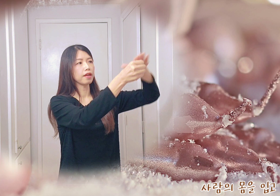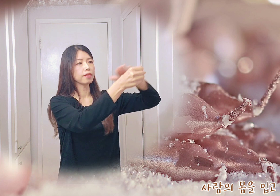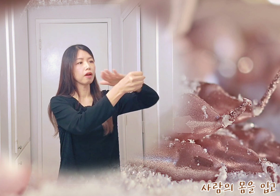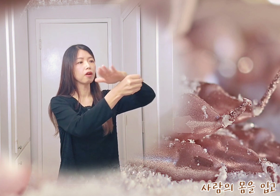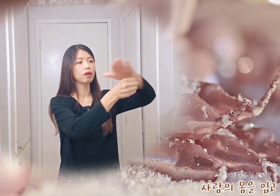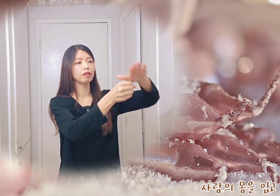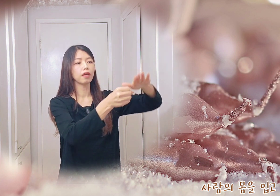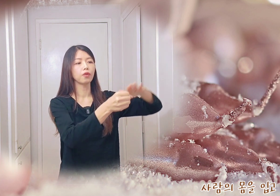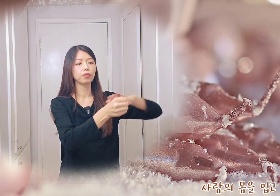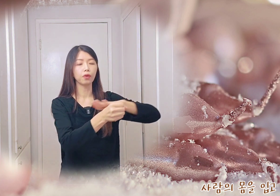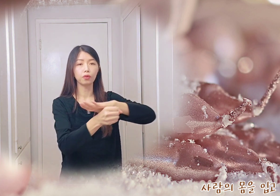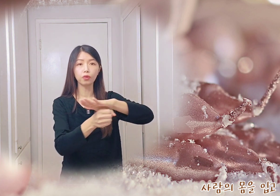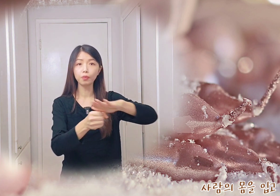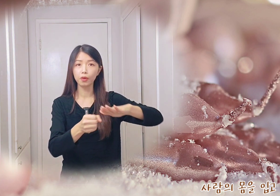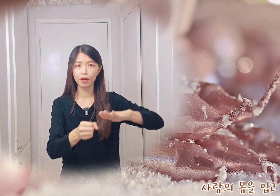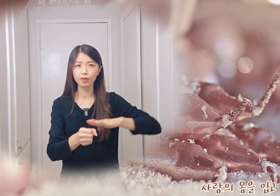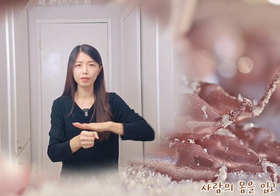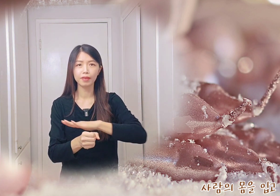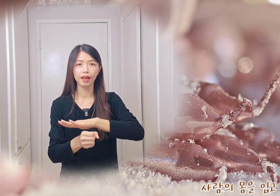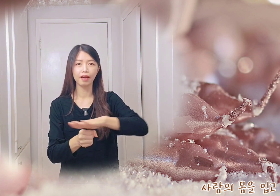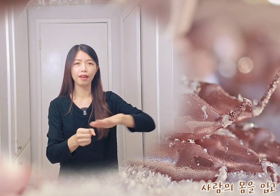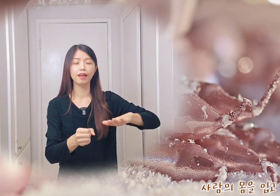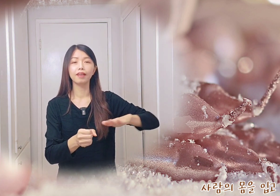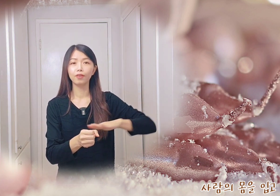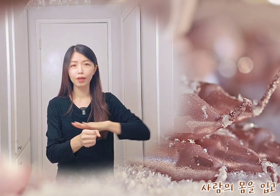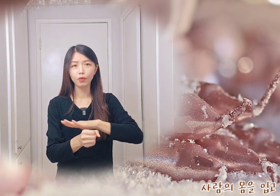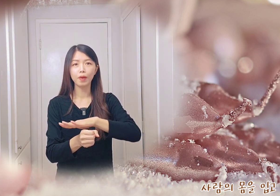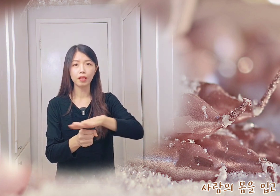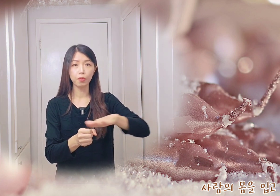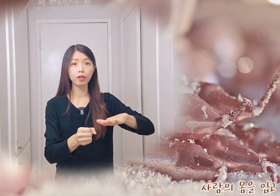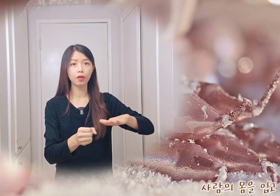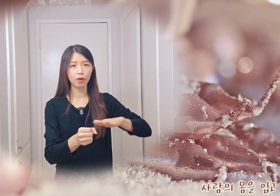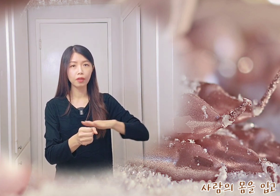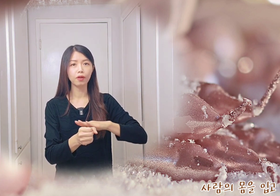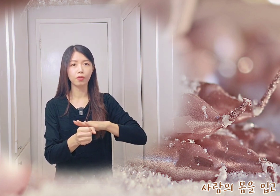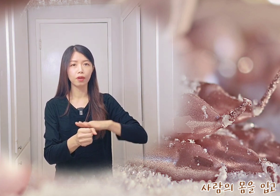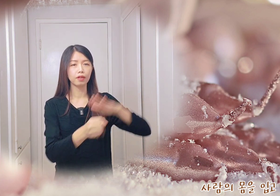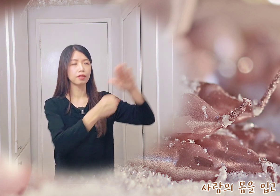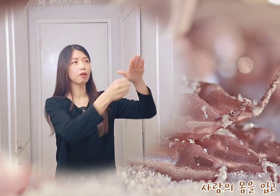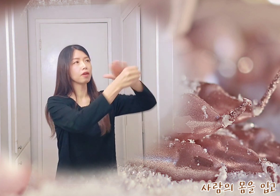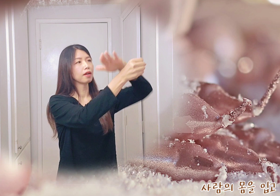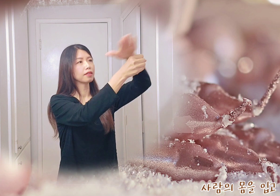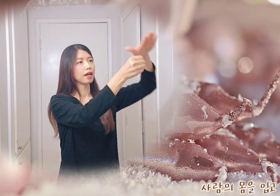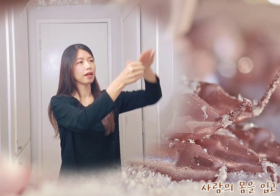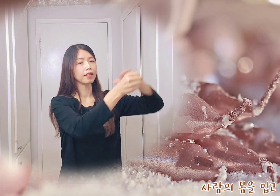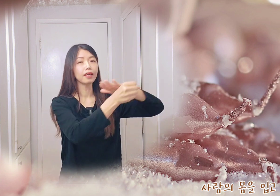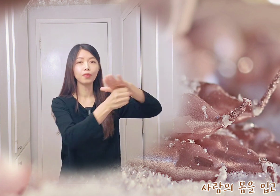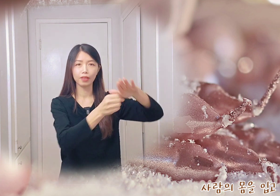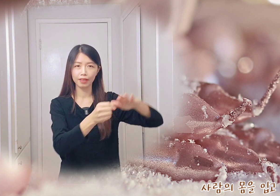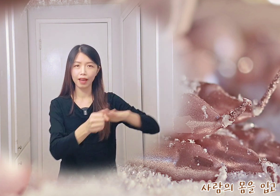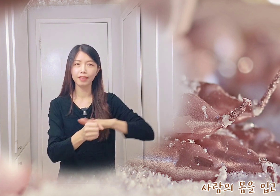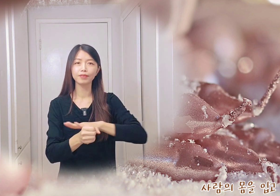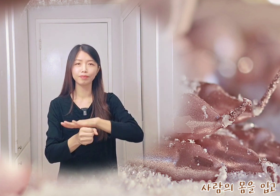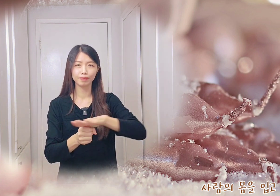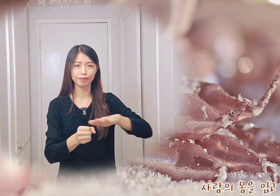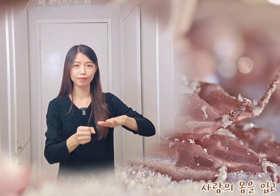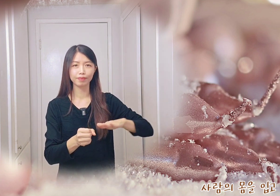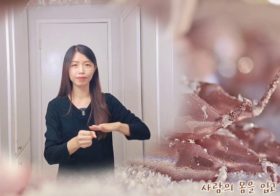사랑이 위에서 내려오는 걸로 표현을 해줬습니다. 이렇게도 많이 표현한다고 하더라고요. 그래서 사랑이